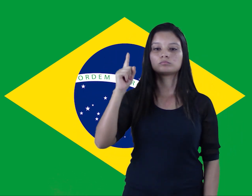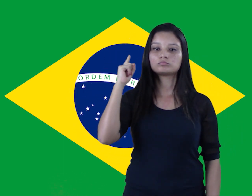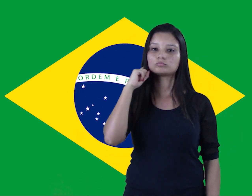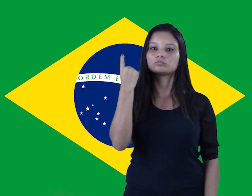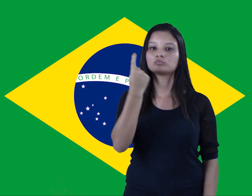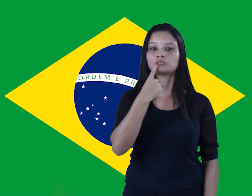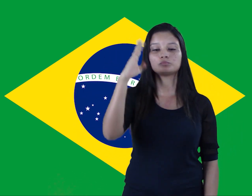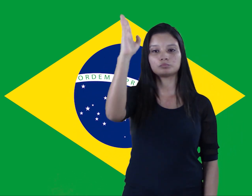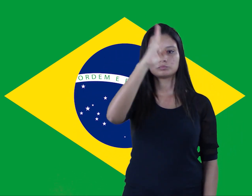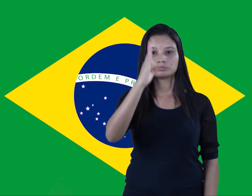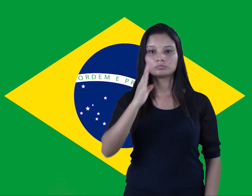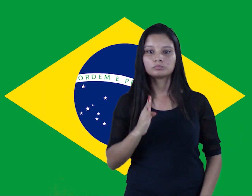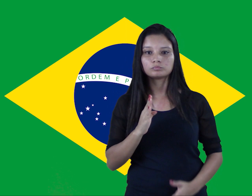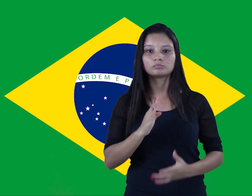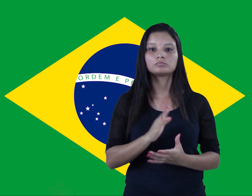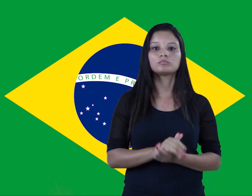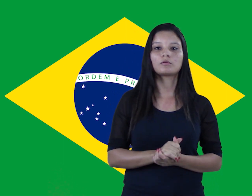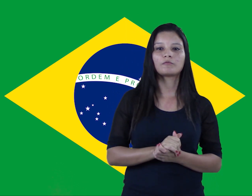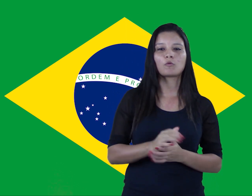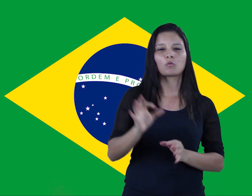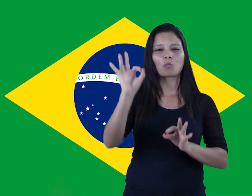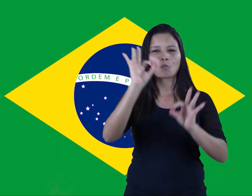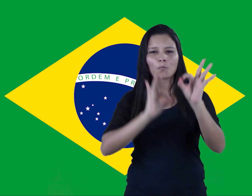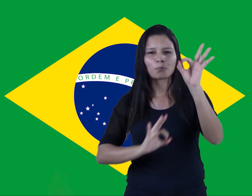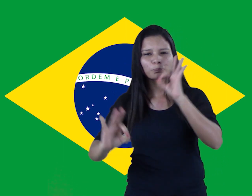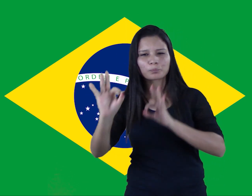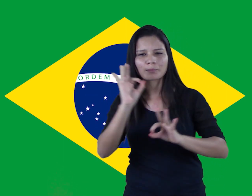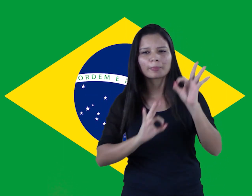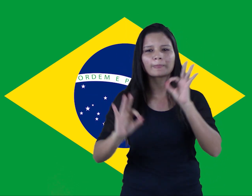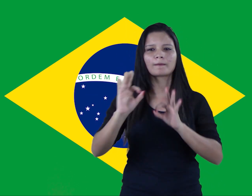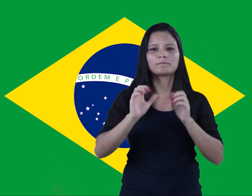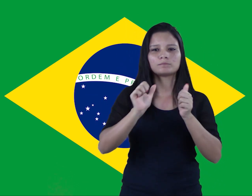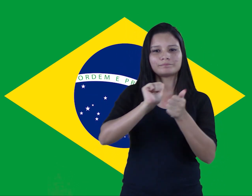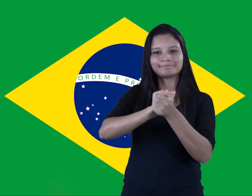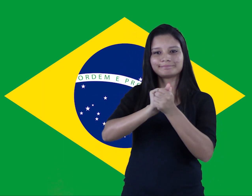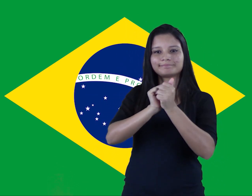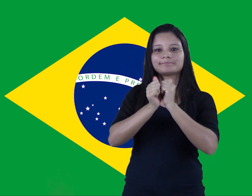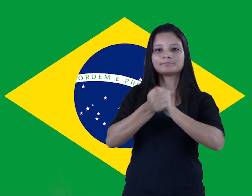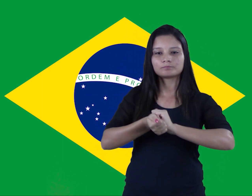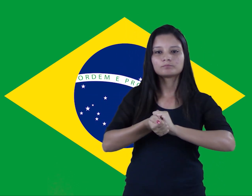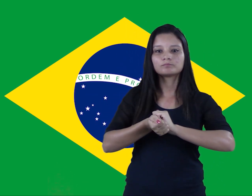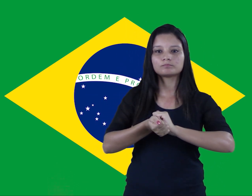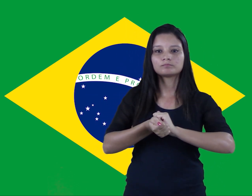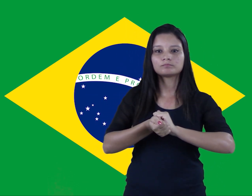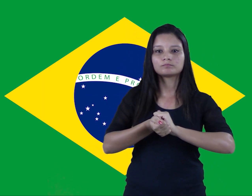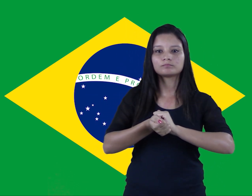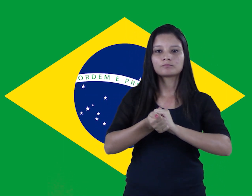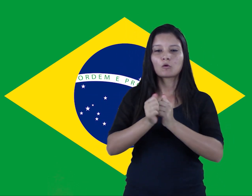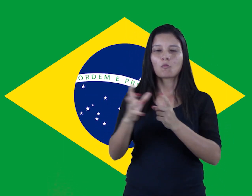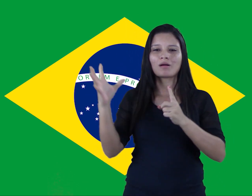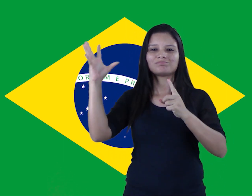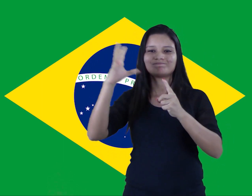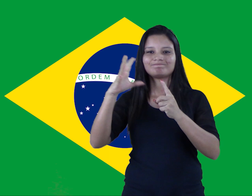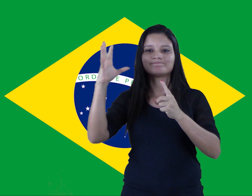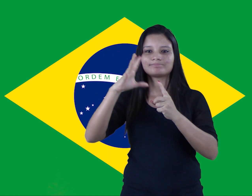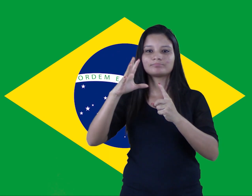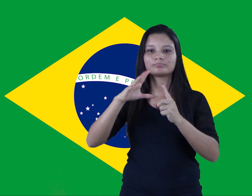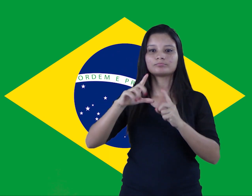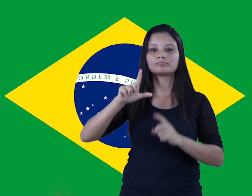por surdos brasileiros, foram sendo organizados e readaptados com grande influência